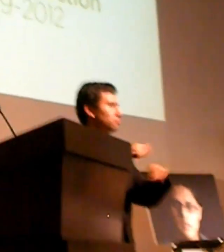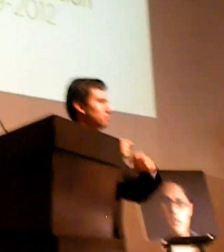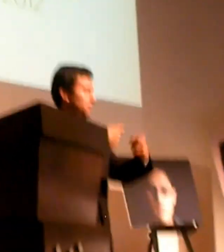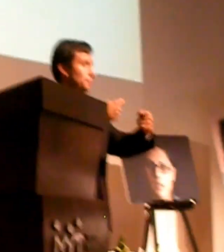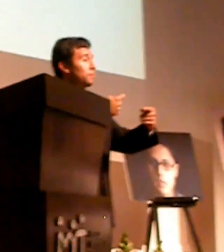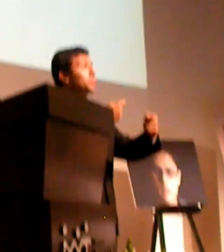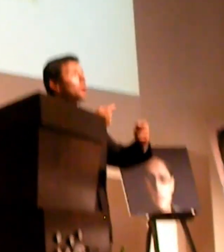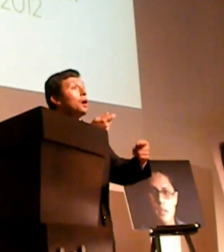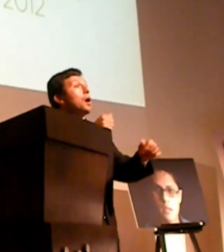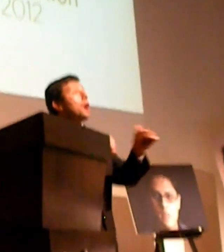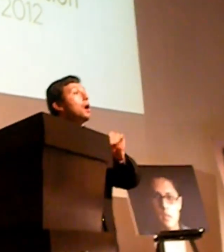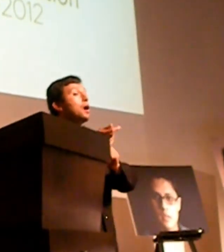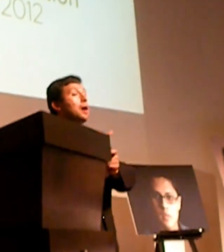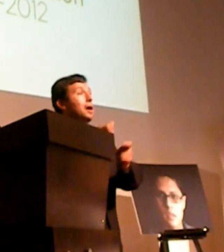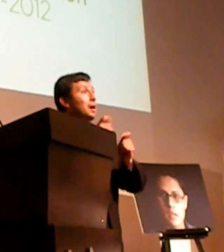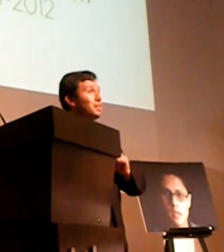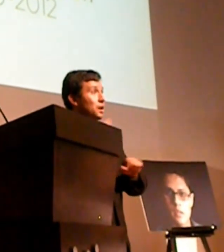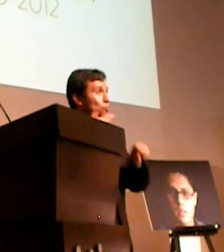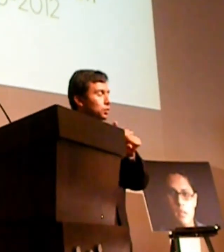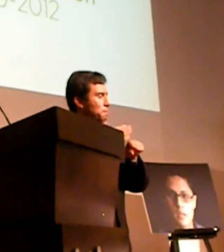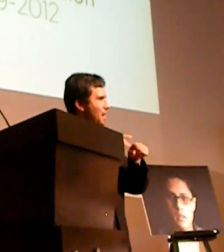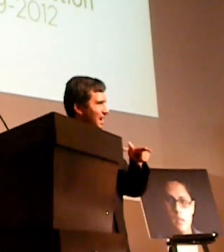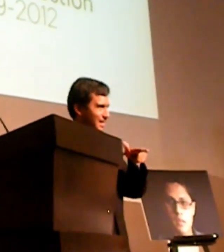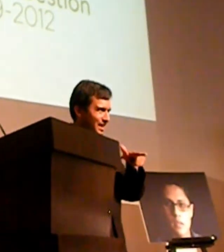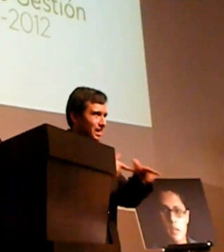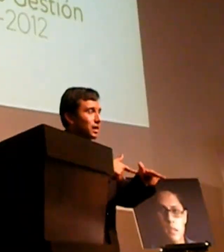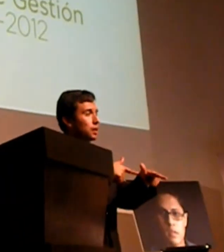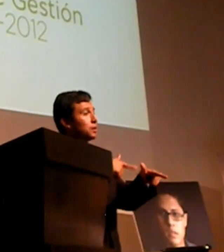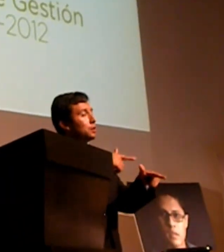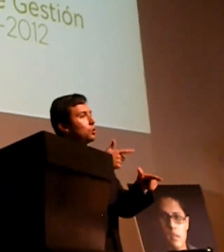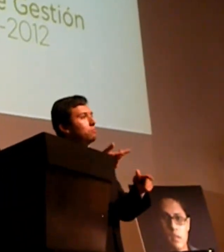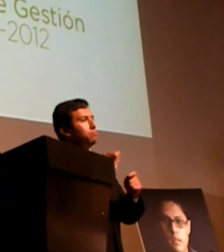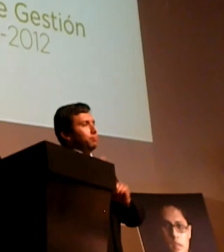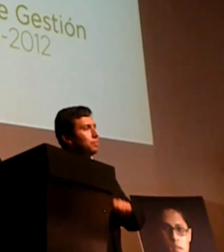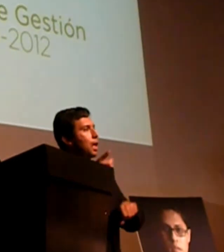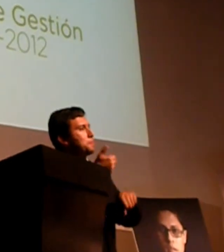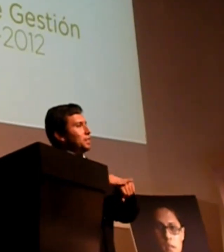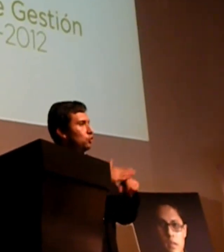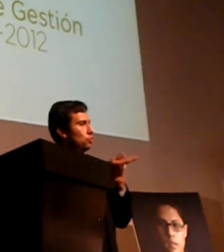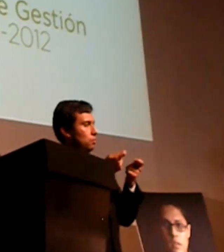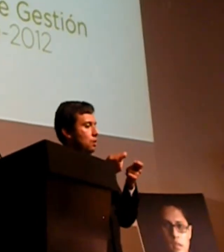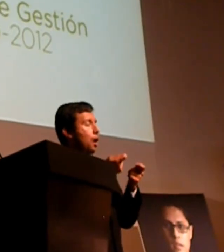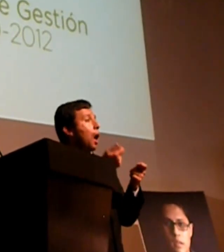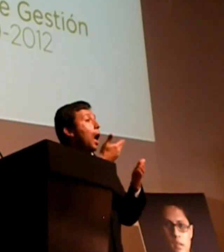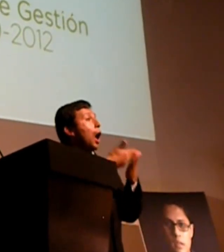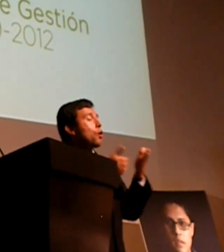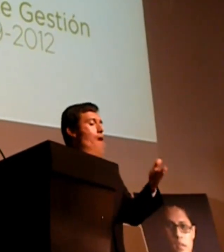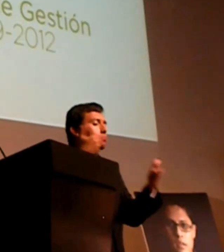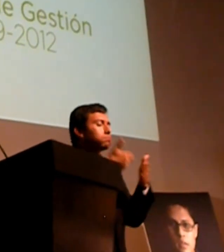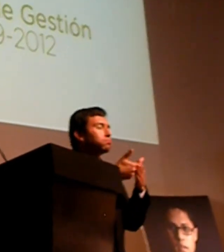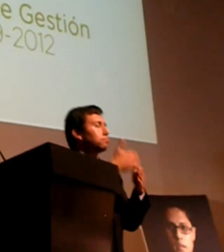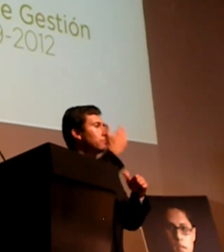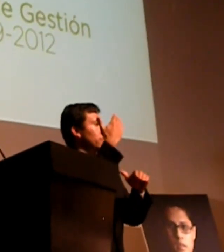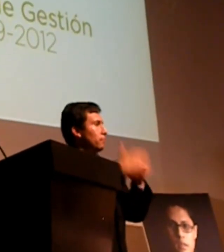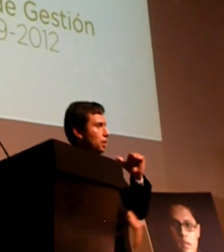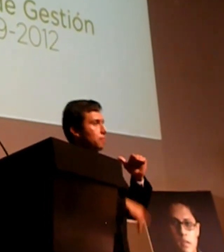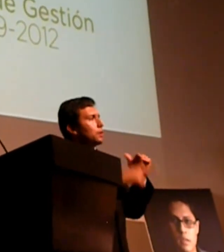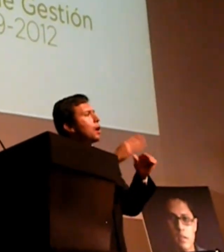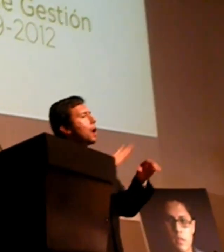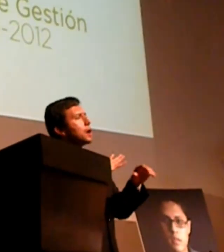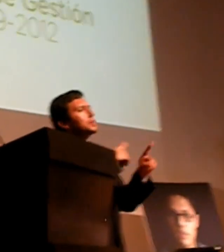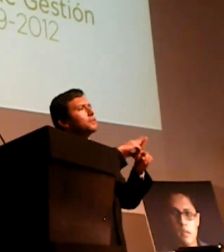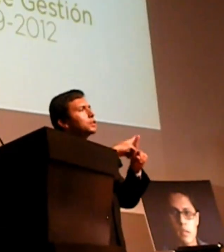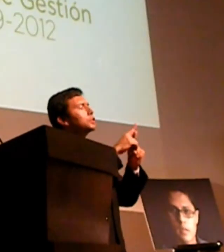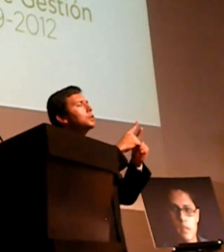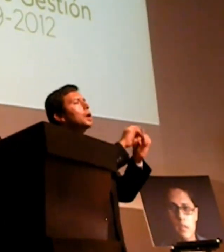fue la ruta que se trazó la gestión que ahora culmina. Se buscó hacer sumando a personas, instituciones, grupos,